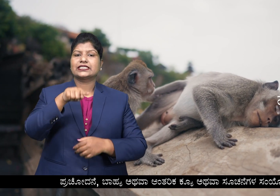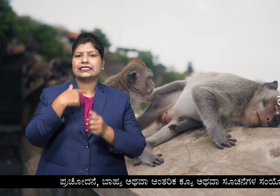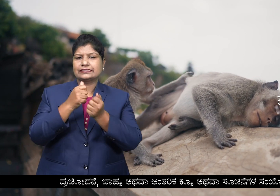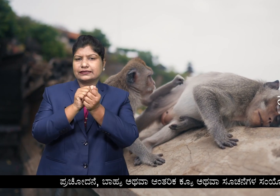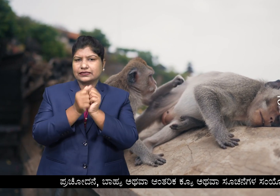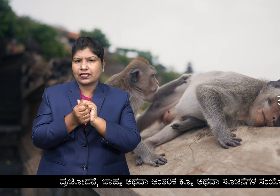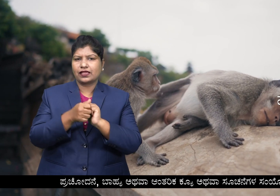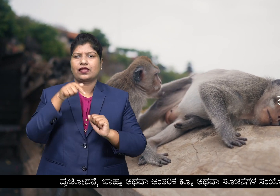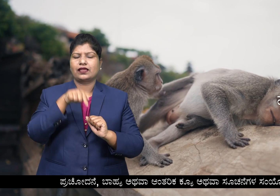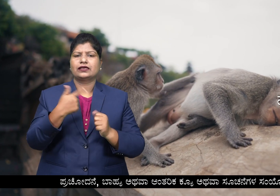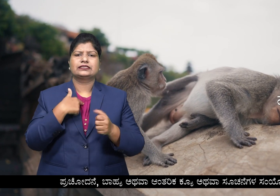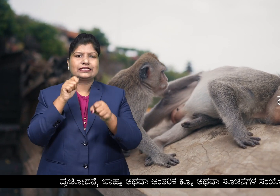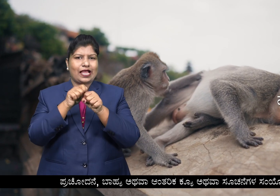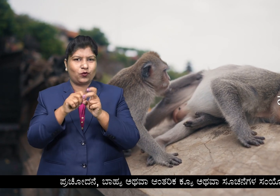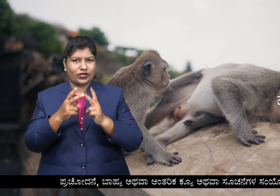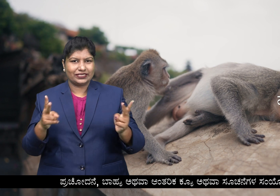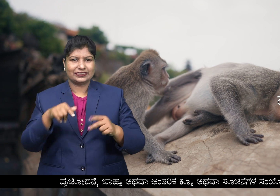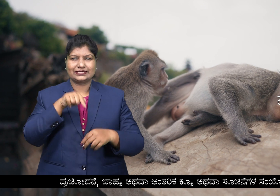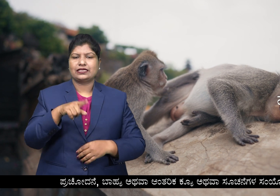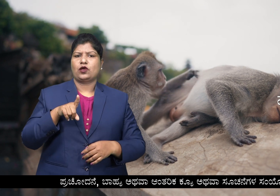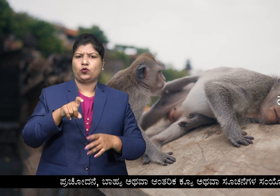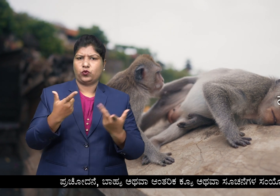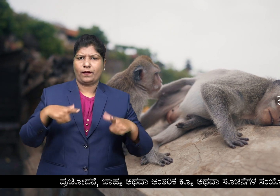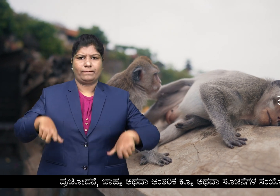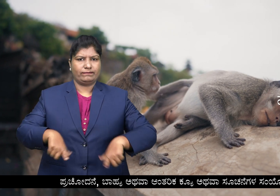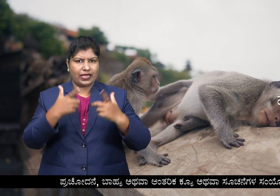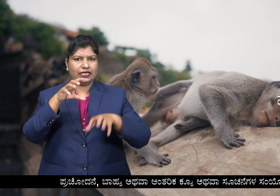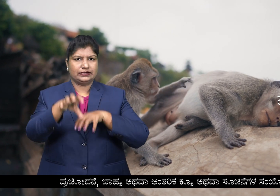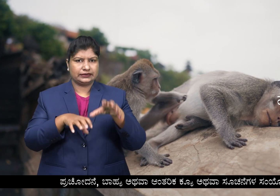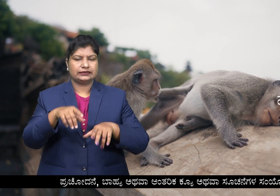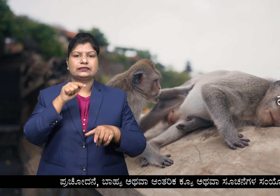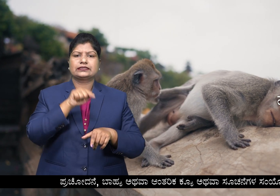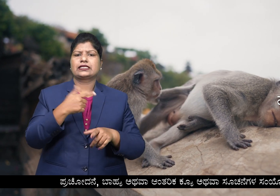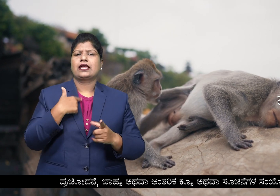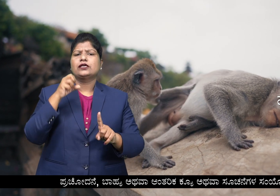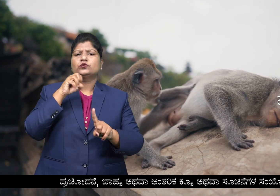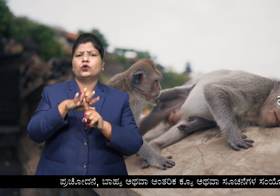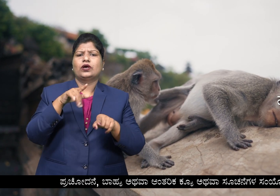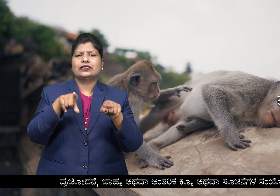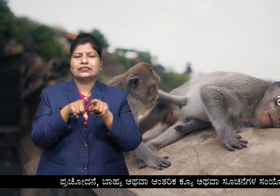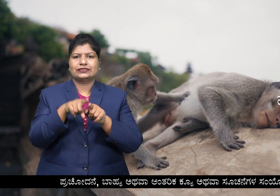ಪ್ರಚೋದನೆ, ಬಾಹ್ಯ ಅಥವಾ ಆಂತರಿಕ ಕ್ಯೂ ಅಥವಾ ಸೂಚನೆಗಳ ಸಂಯೋಜನೆಗೆ